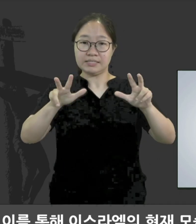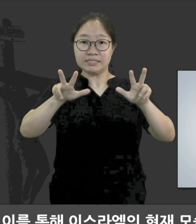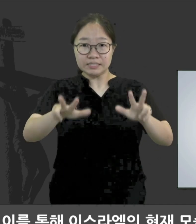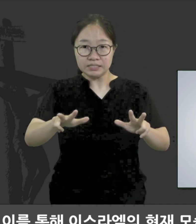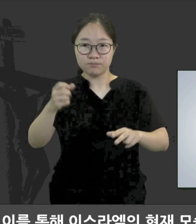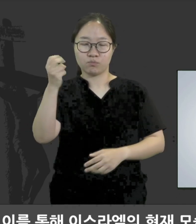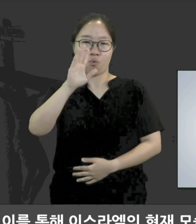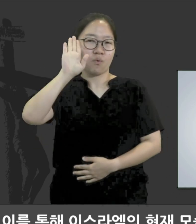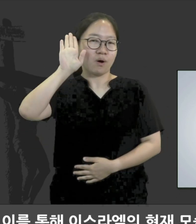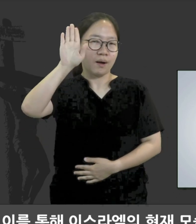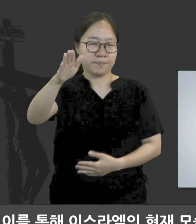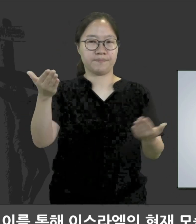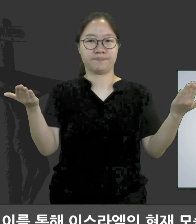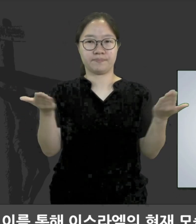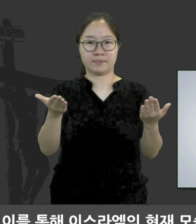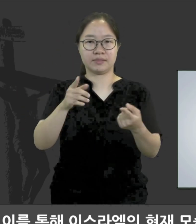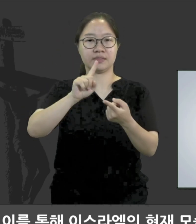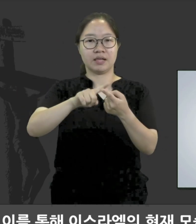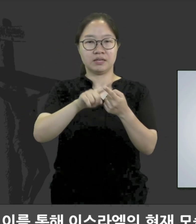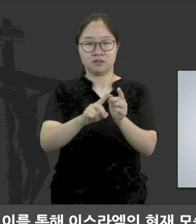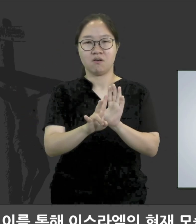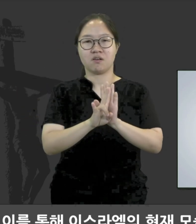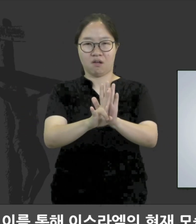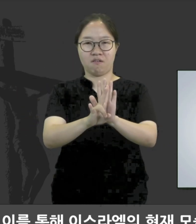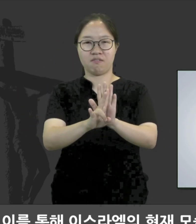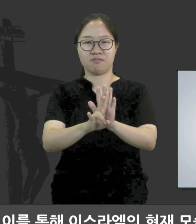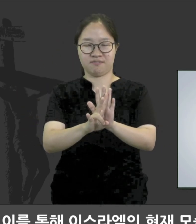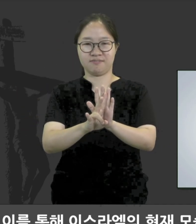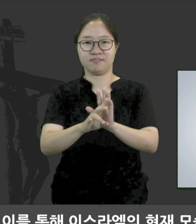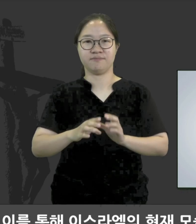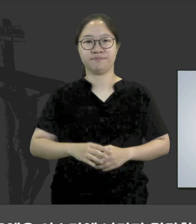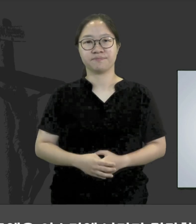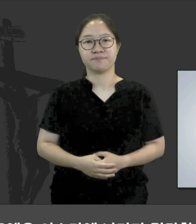현재 모습과 앞으로의 일들을 예언하고자 하셨습니다.